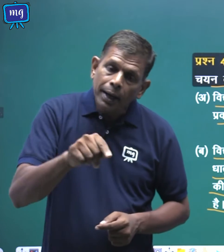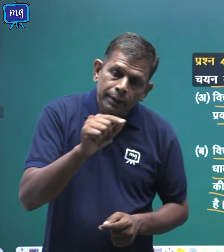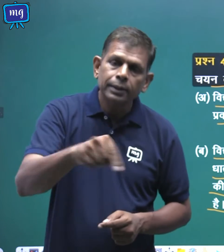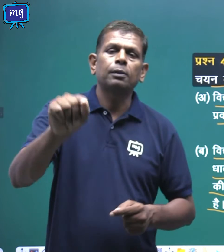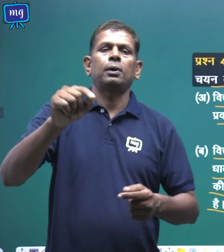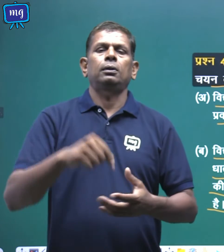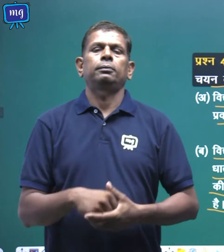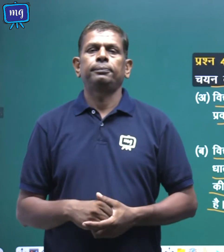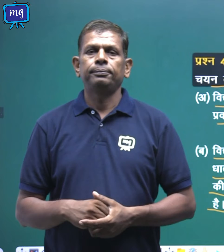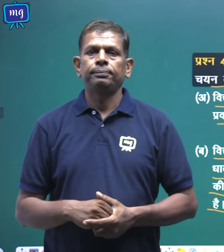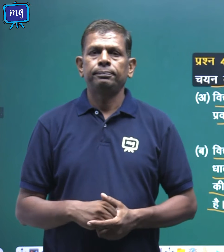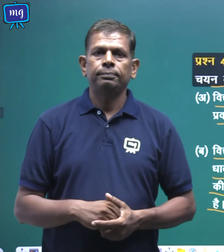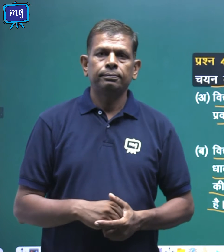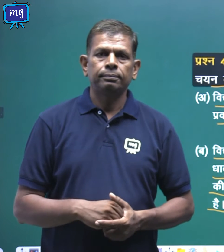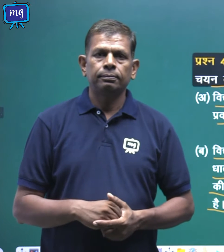असत्य पर।